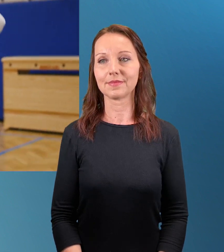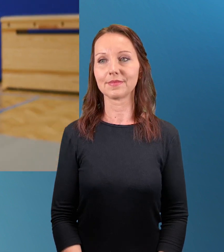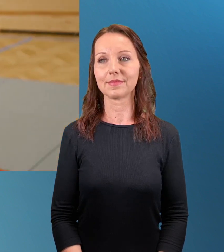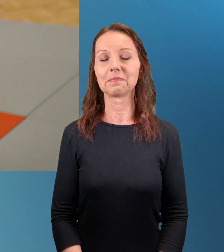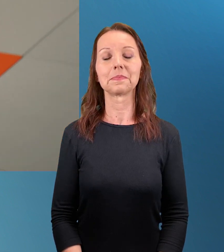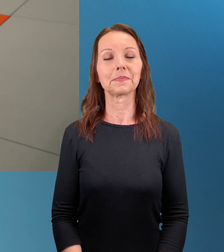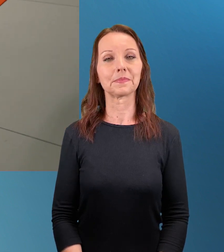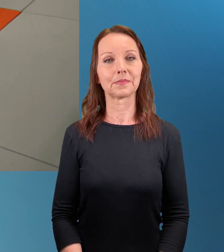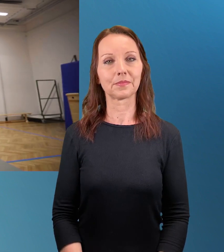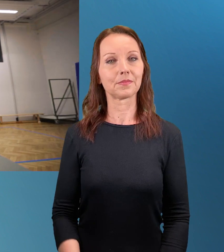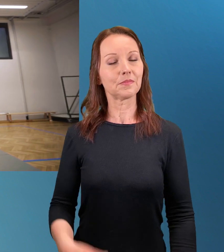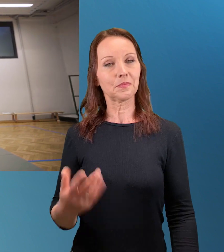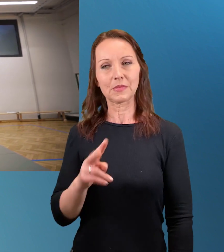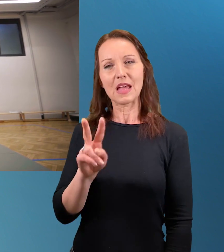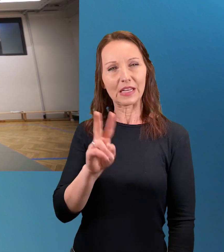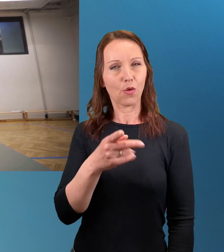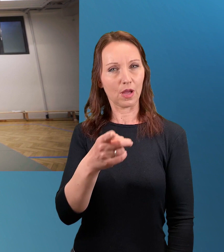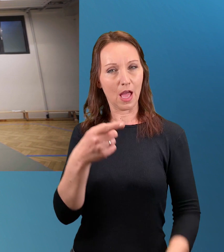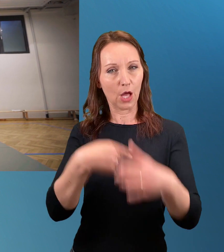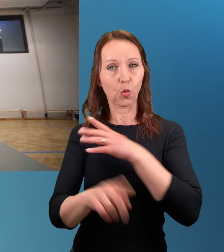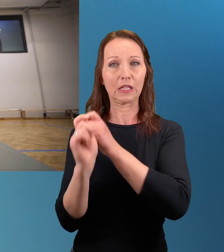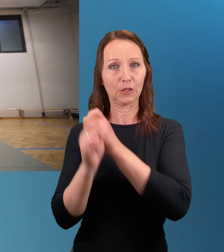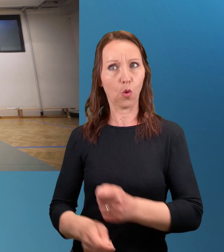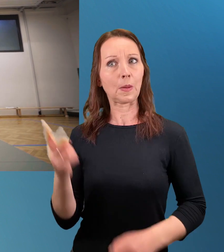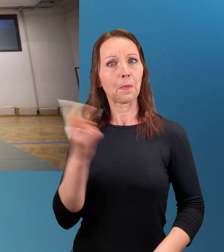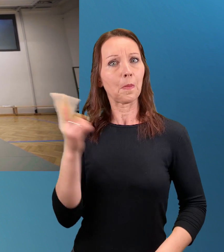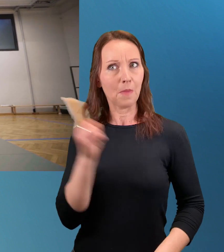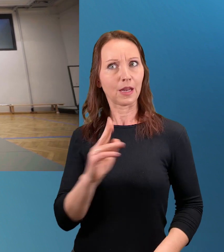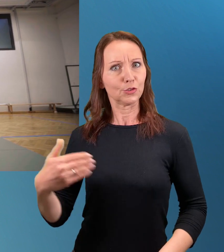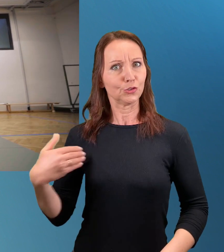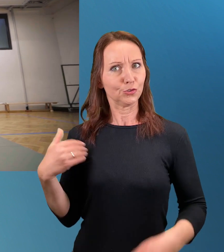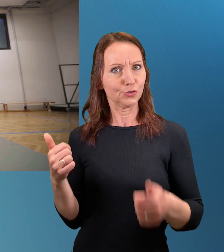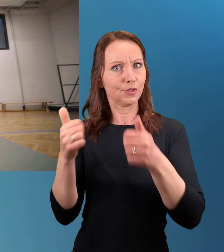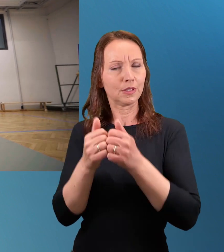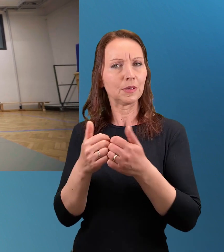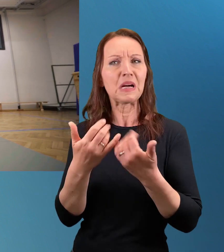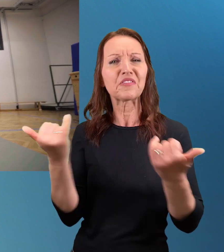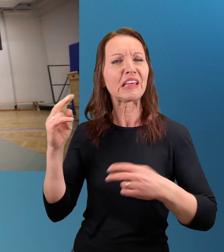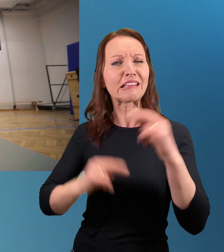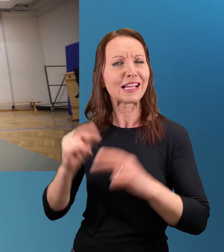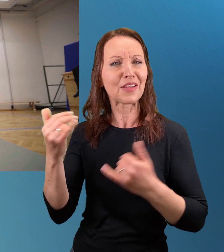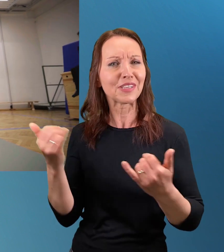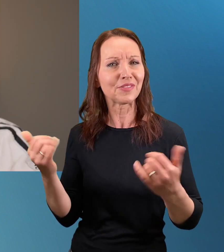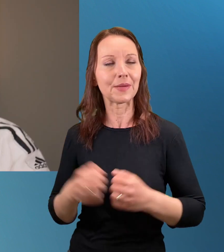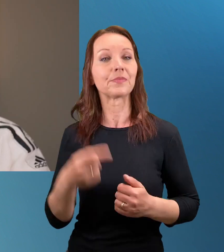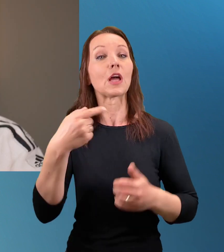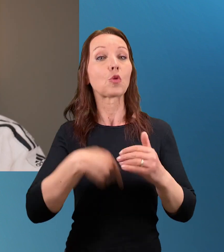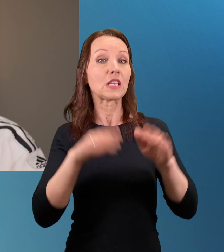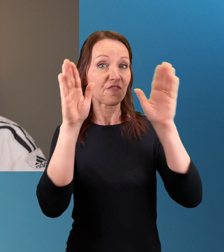Viktoria, Judo hat eure Beziehung geebnet. Wie habt ihr euch kennengelernt? Durch Facebook, aber